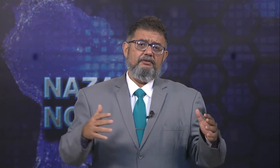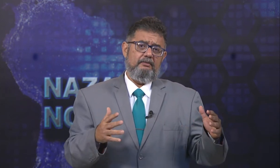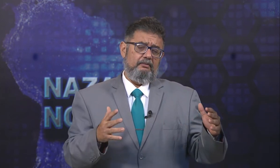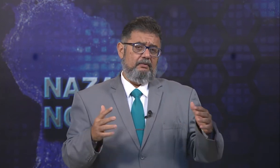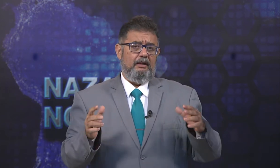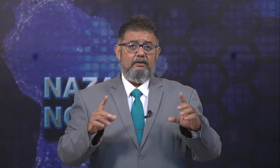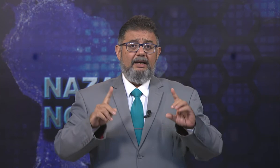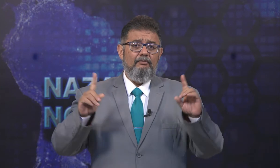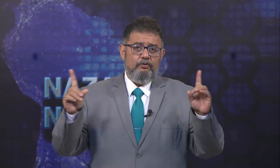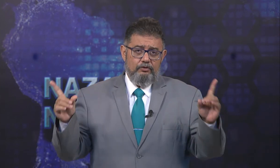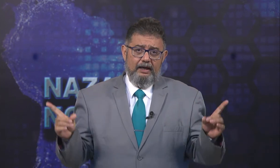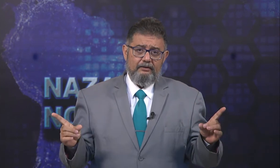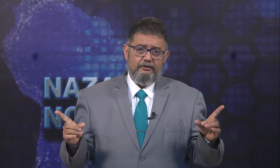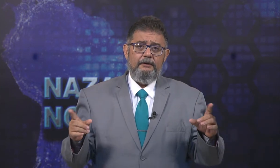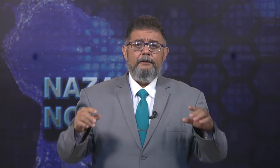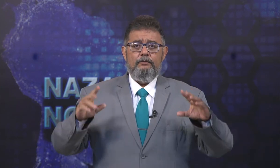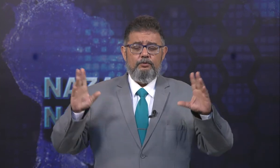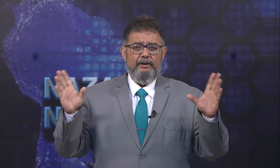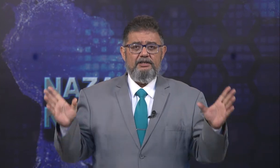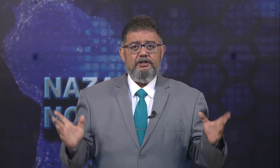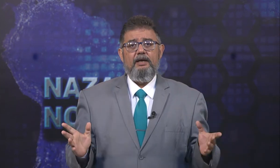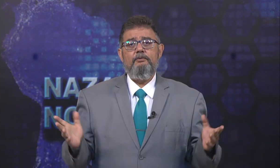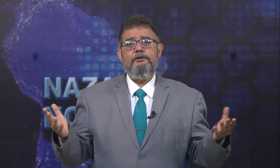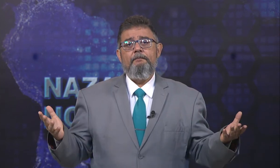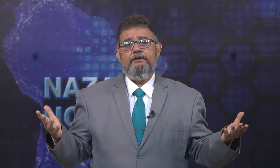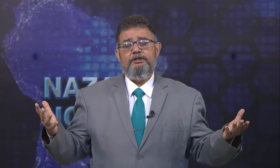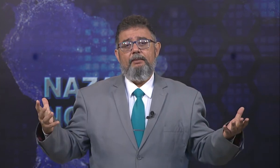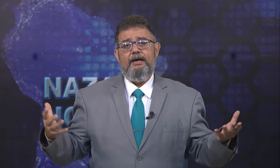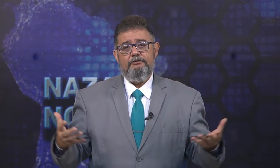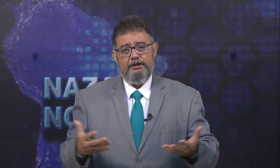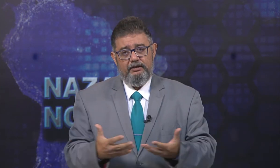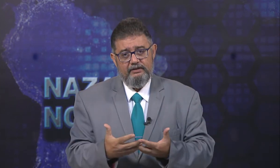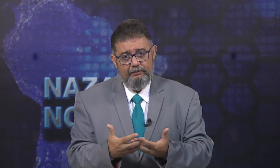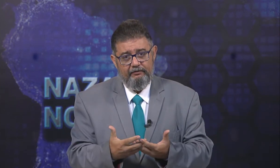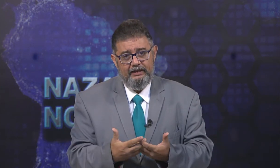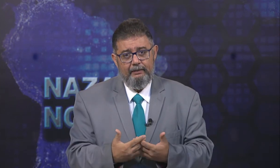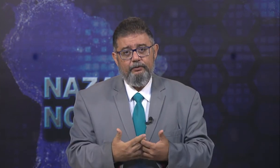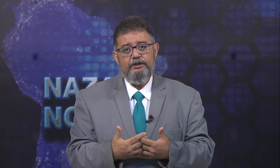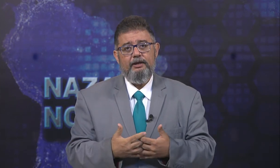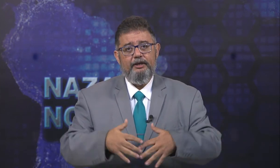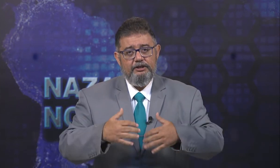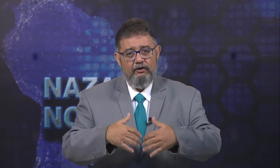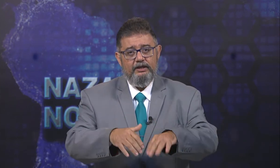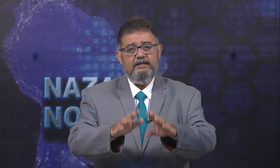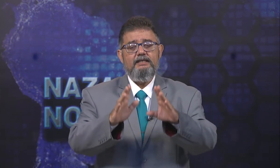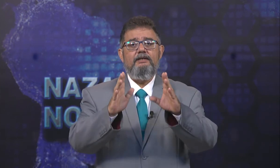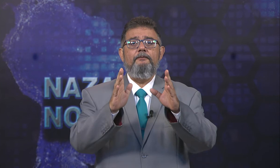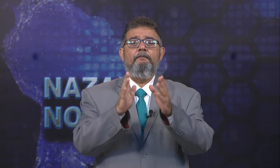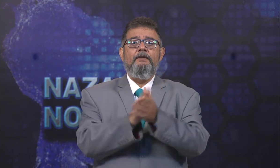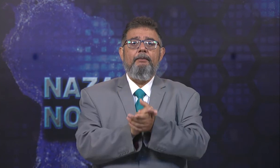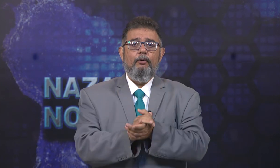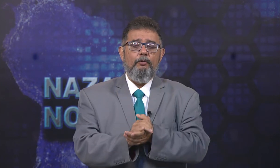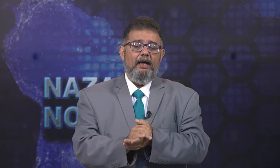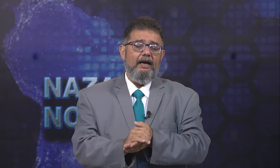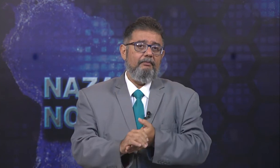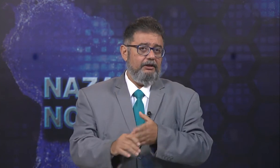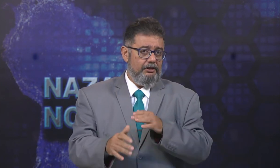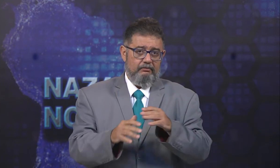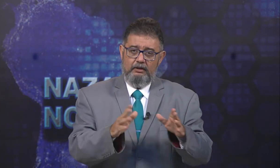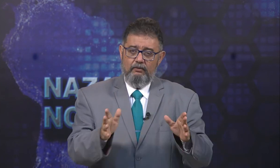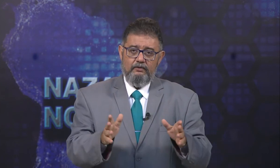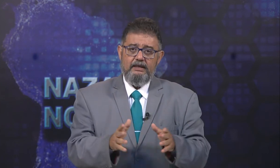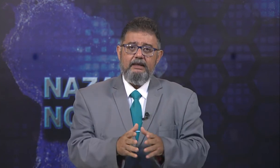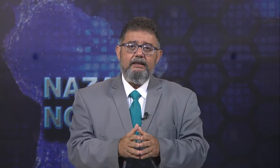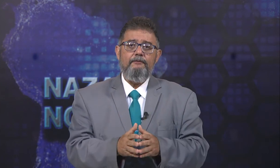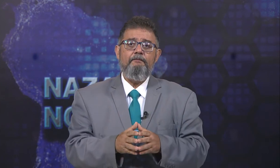ambos os lados, os mais extremos, extremados, queriam se aproveitar politicamente da organização popular, mas